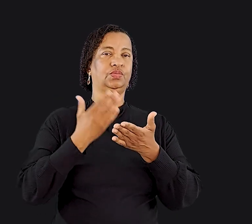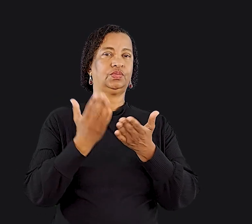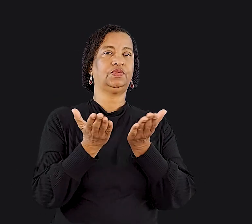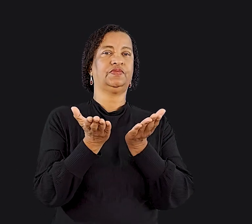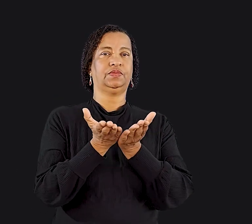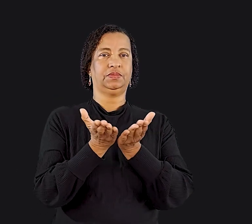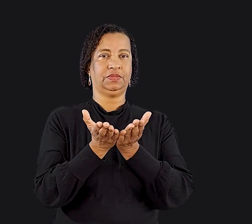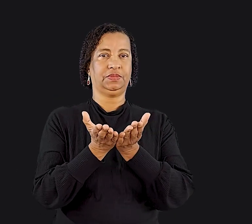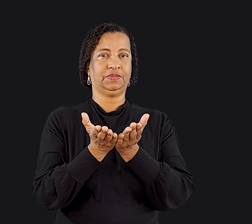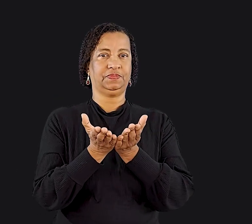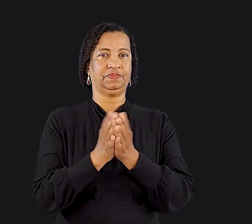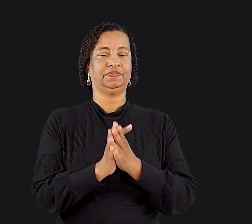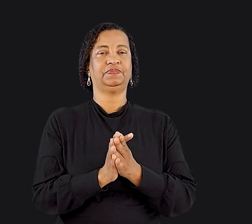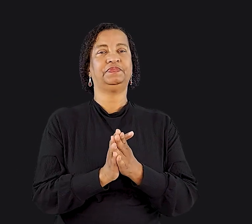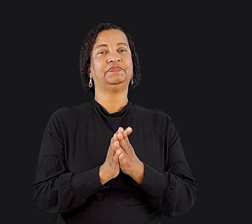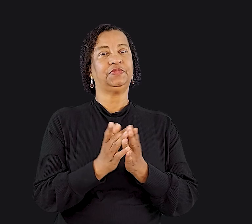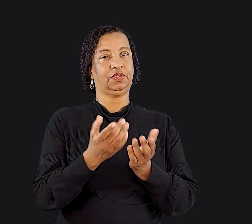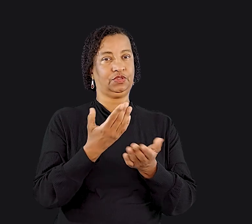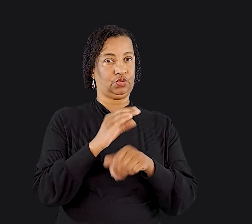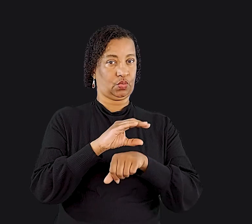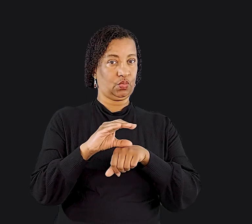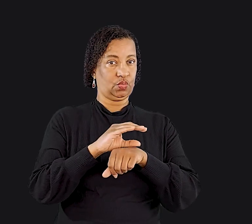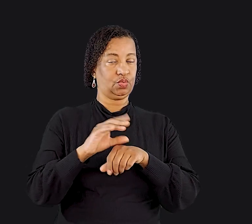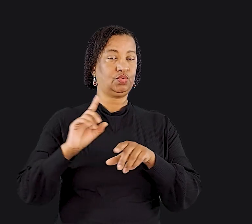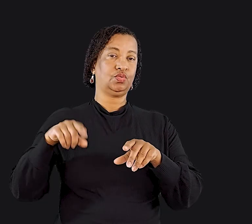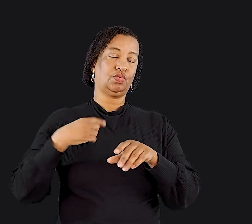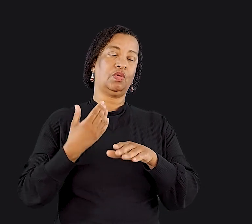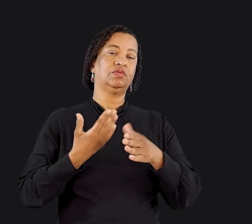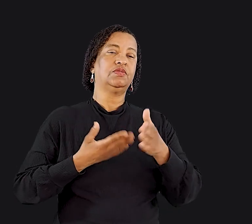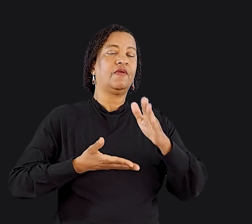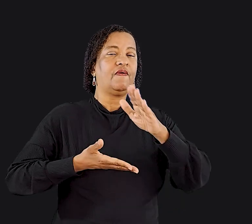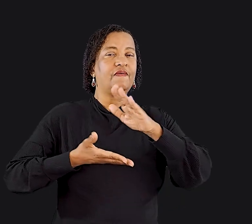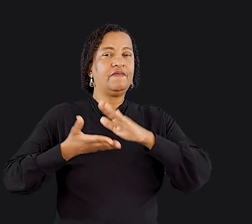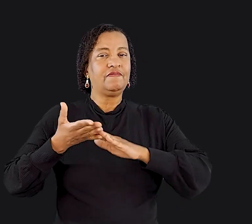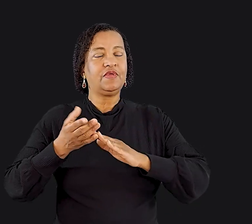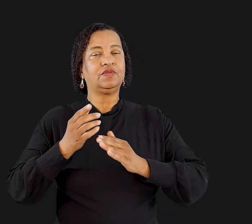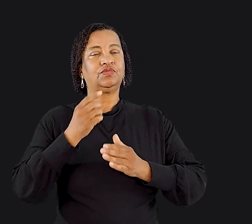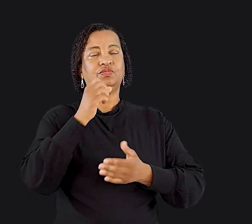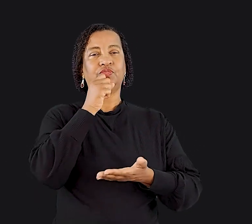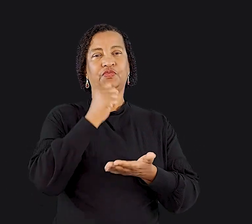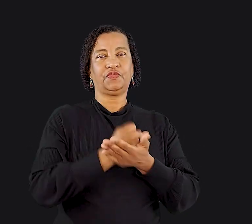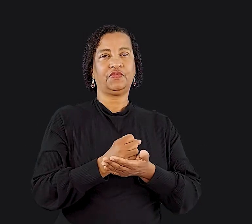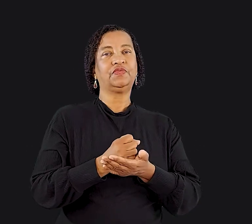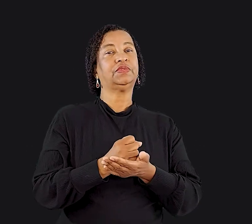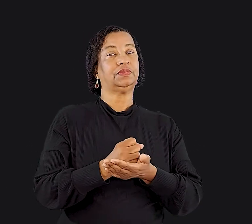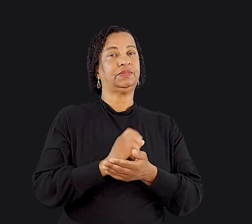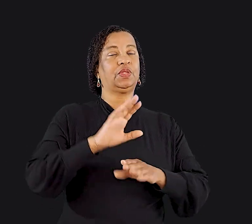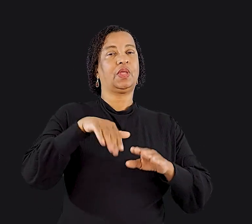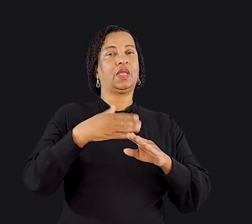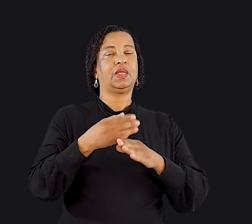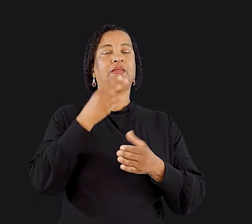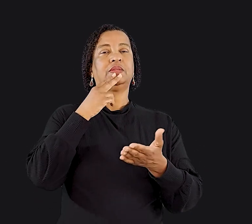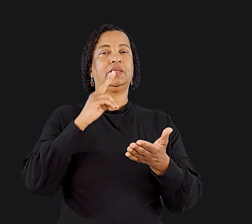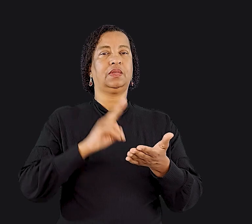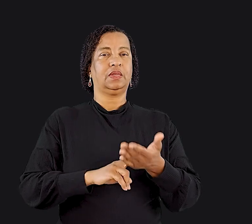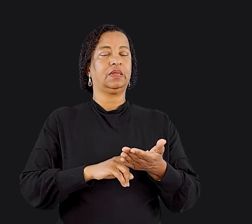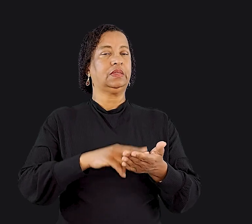os livros da Bíblia. Através deste curso, viajamos do Velho Testamento até as cartas de Paulo no Novo